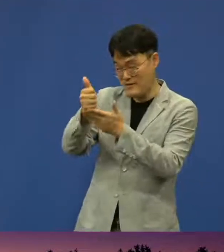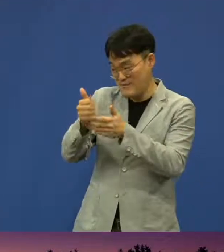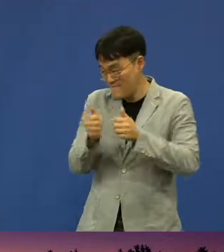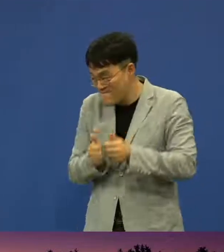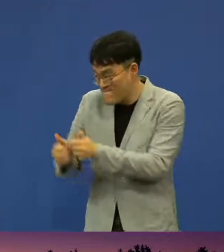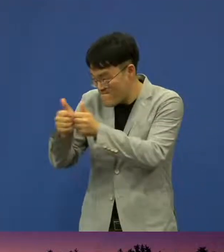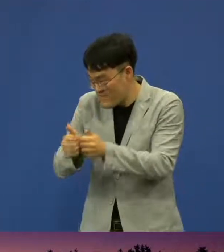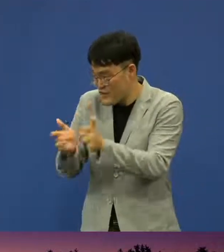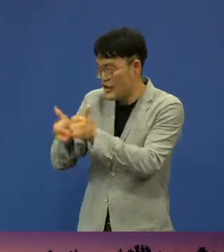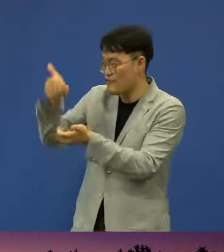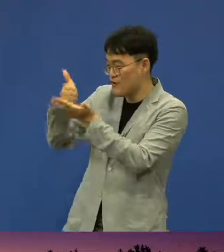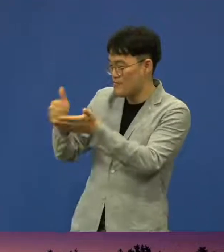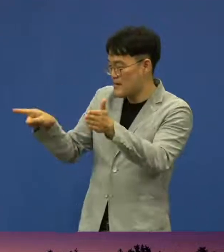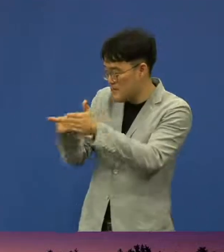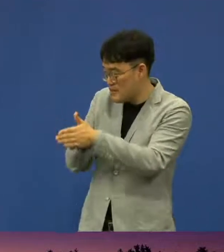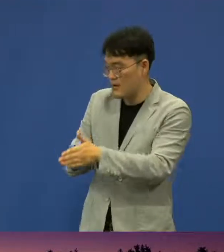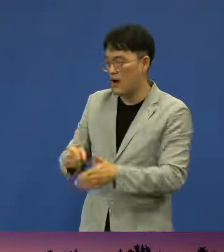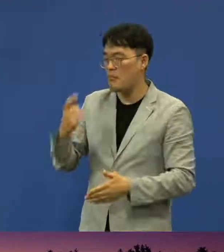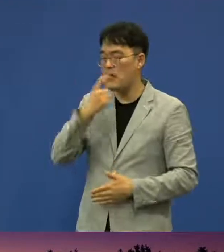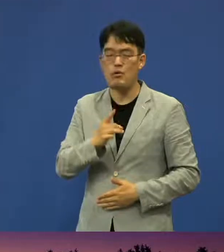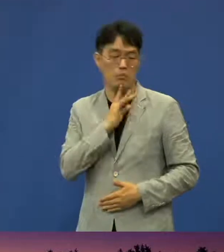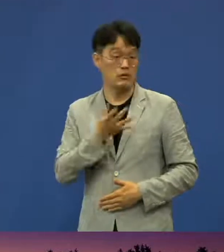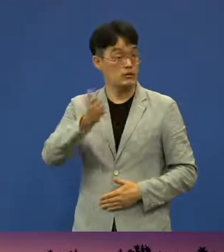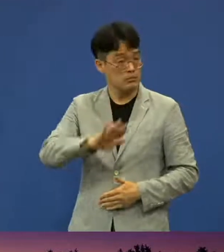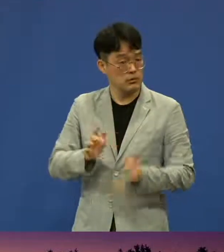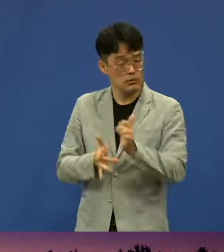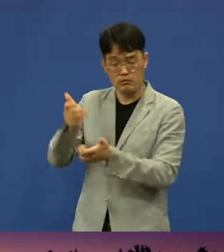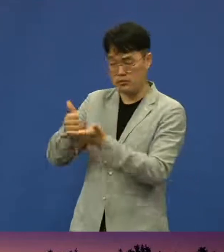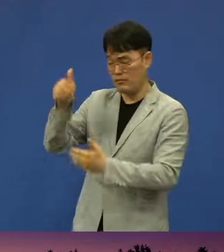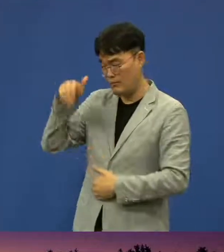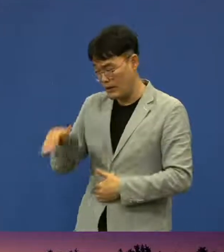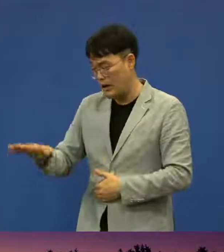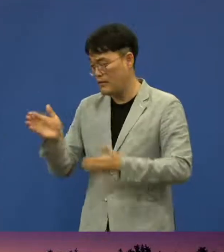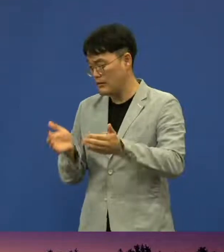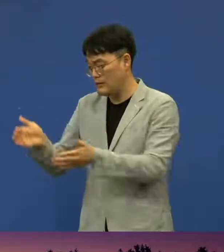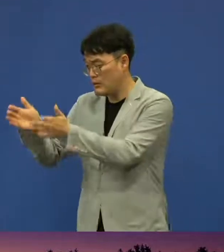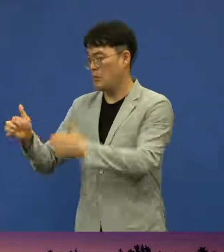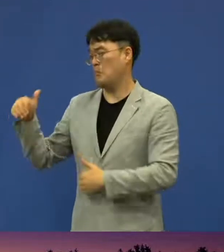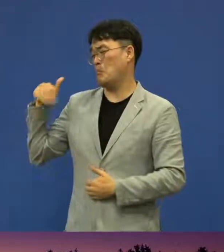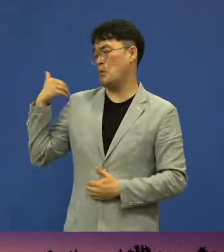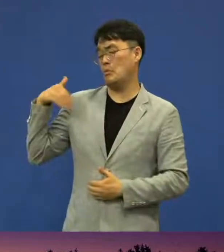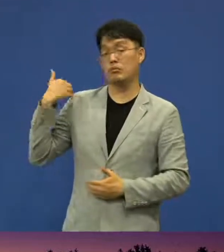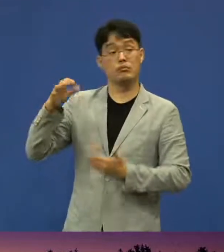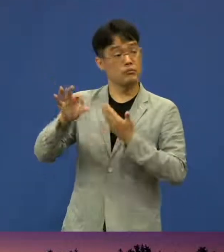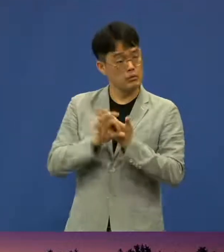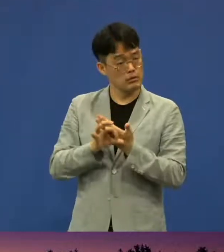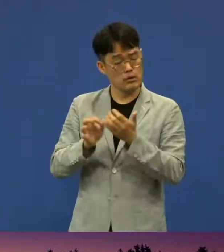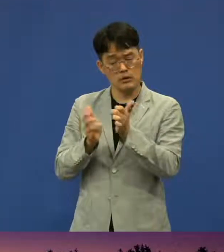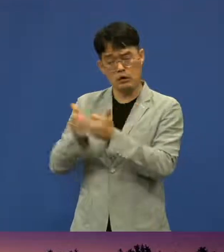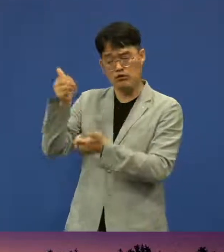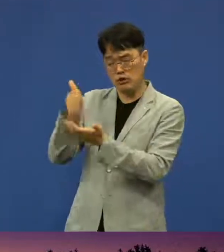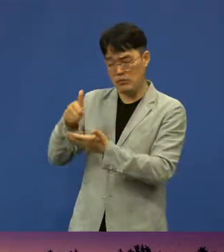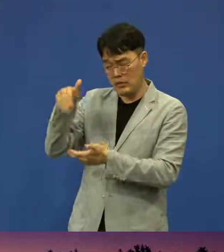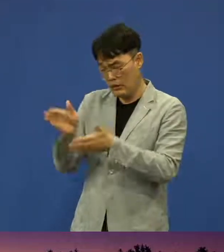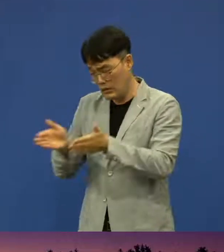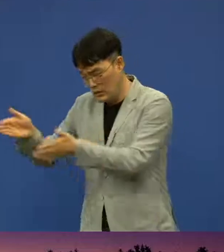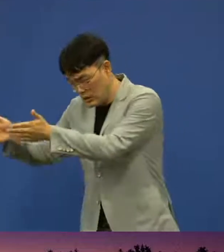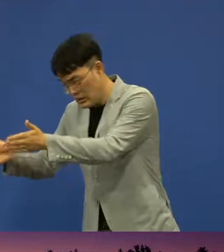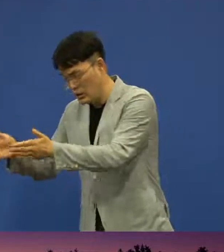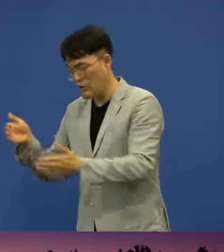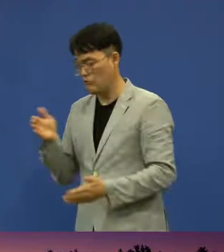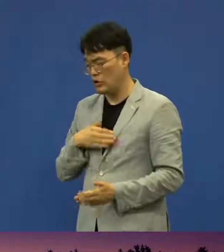알지 못한다면 우리들이 예수님의 길에 서지 못할 때가 있구나. 사람들은 오늘